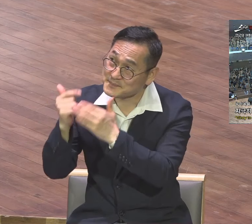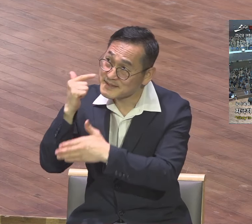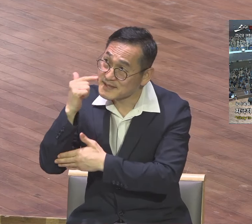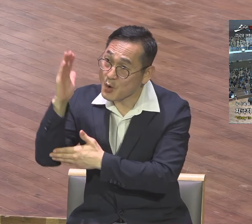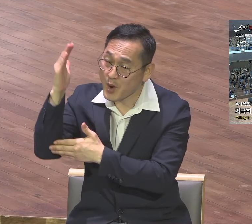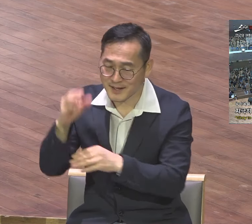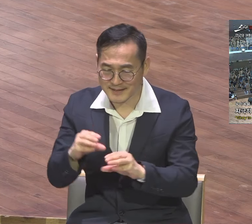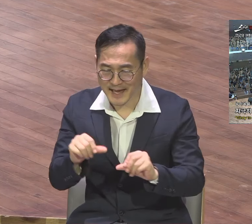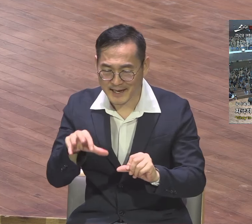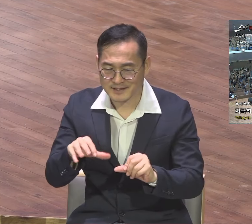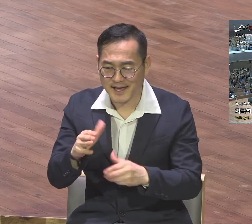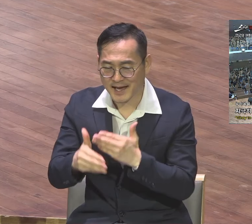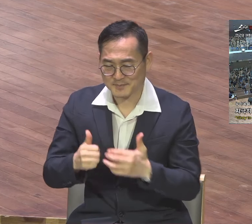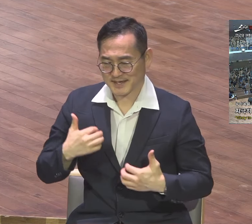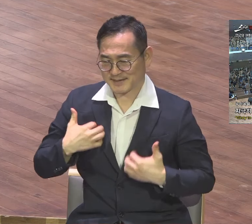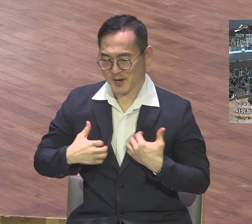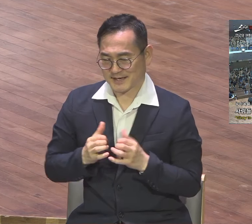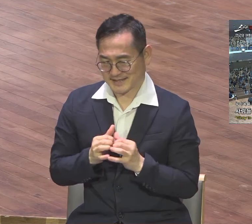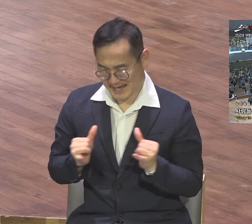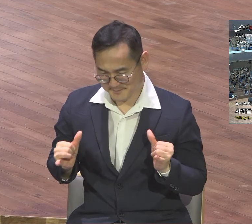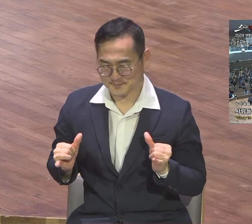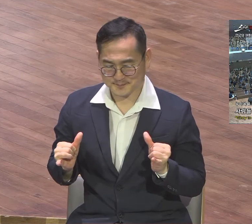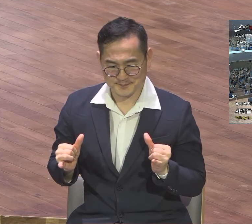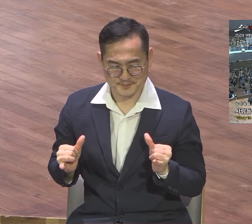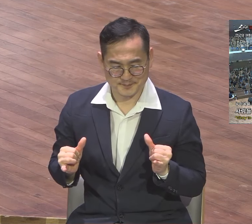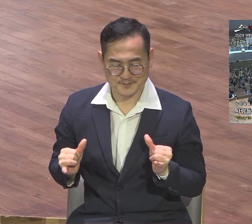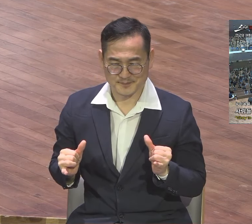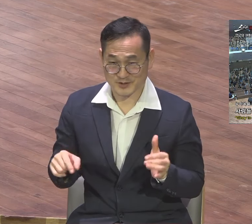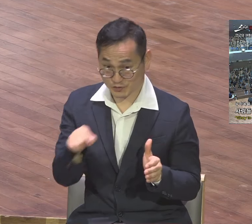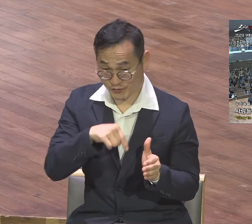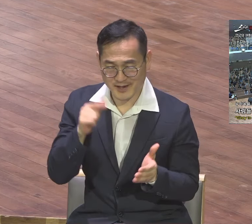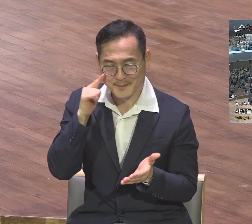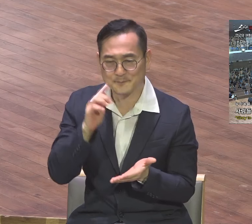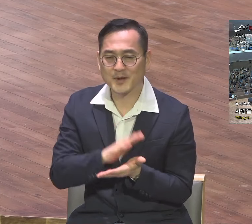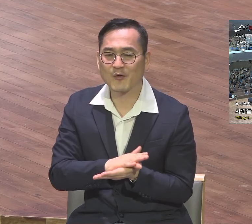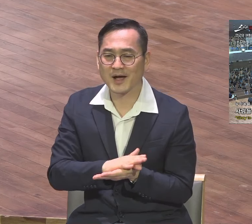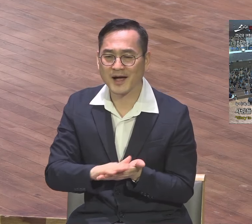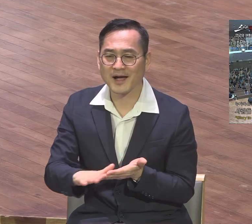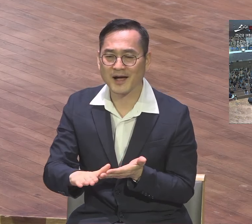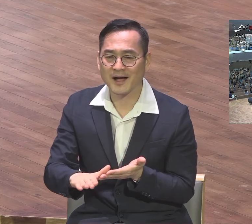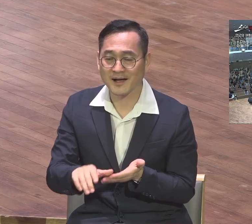영광이요, 땅에서는 하나님이 기뻐하시는 사람들 중에 평화로다.